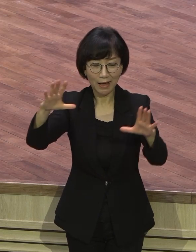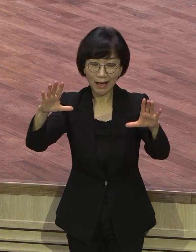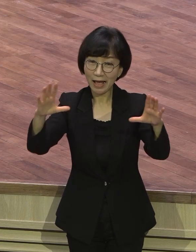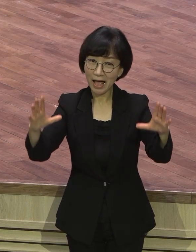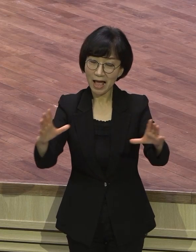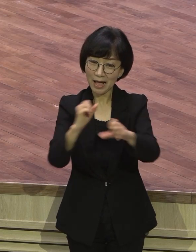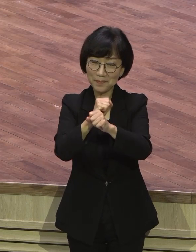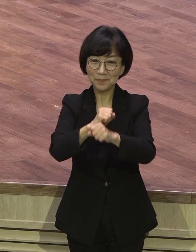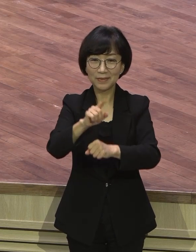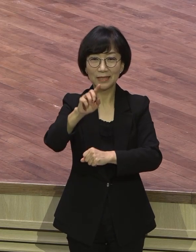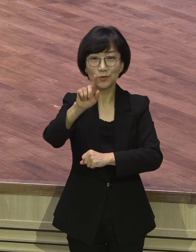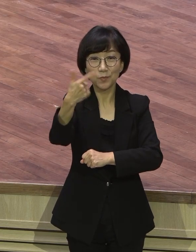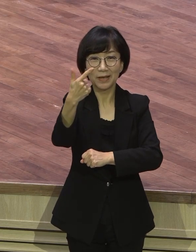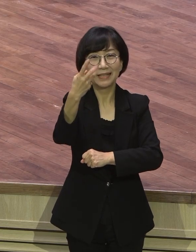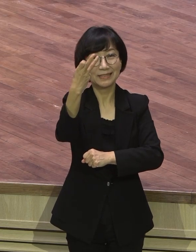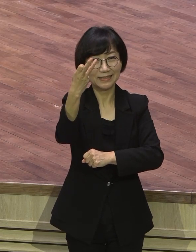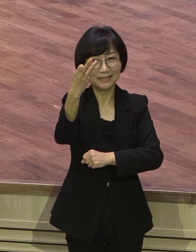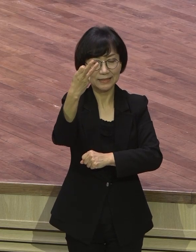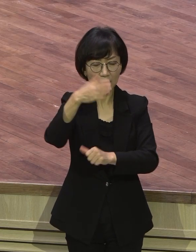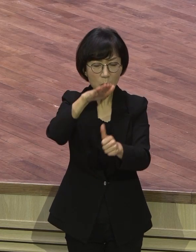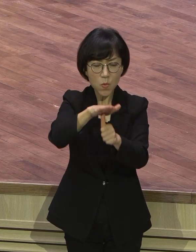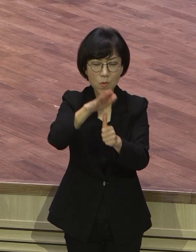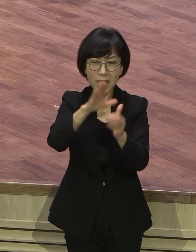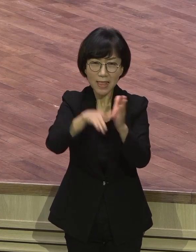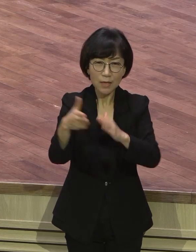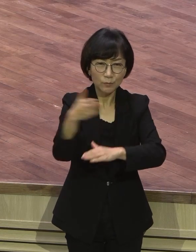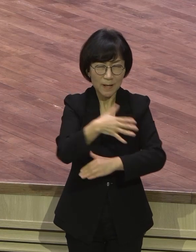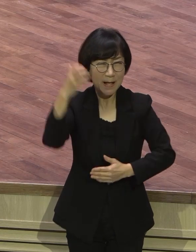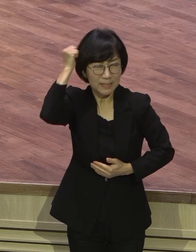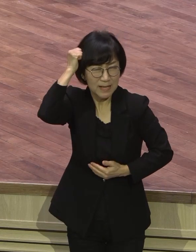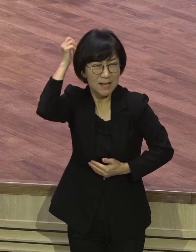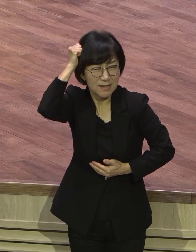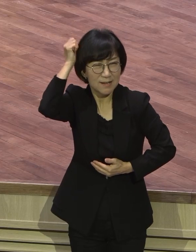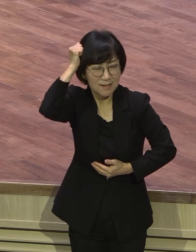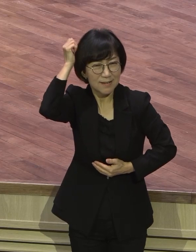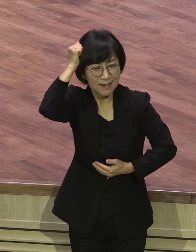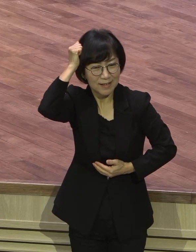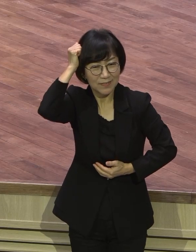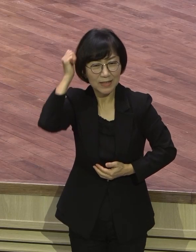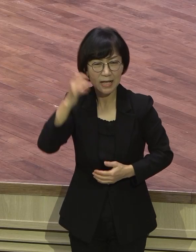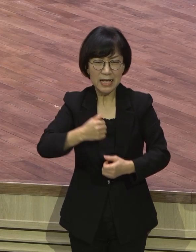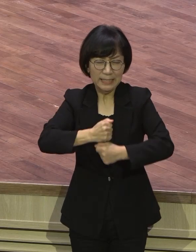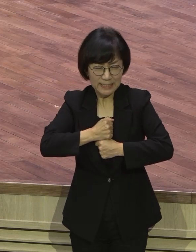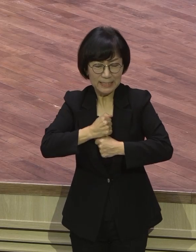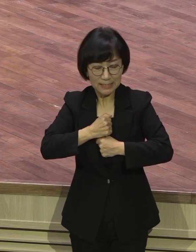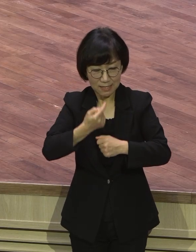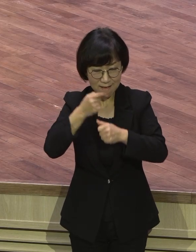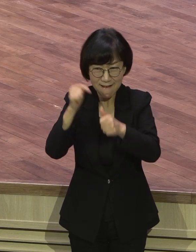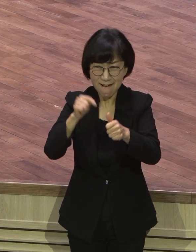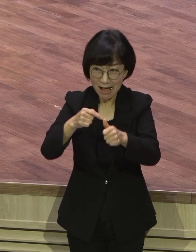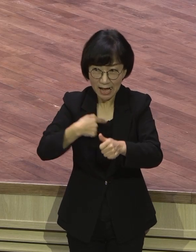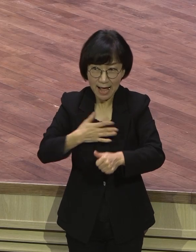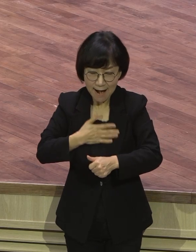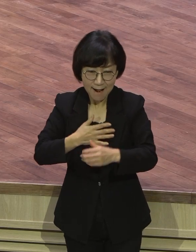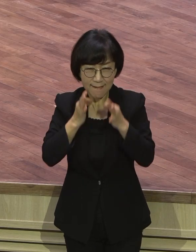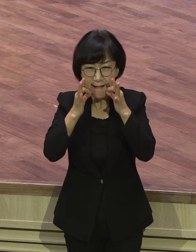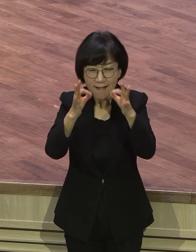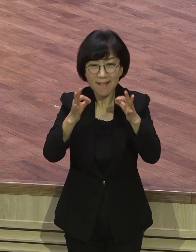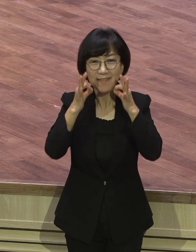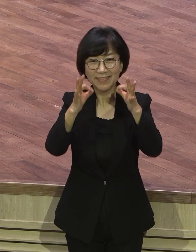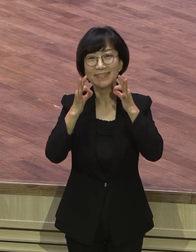어렸을 부터 외우고 지키라고 그렇게 명령했고 노력을 많이